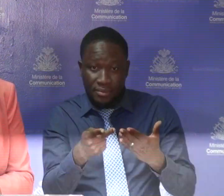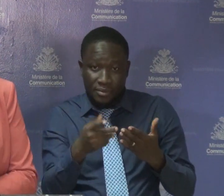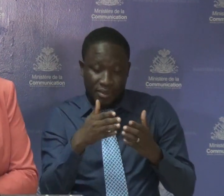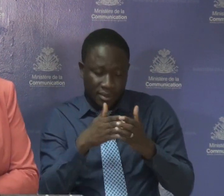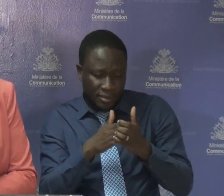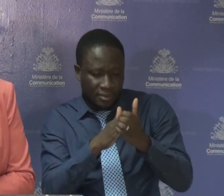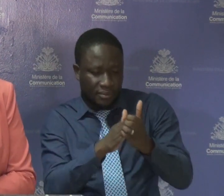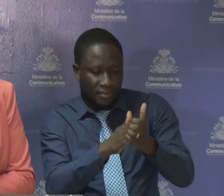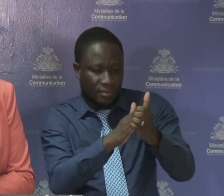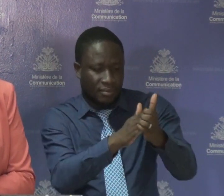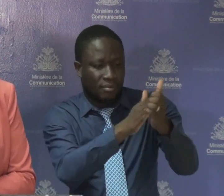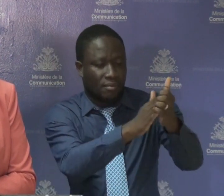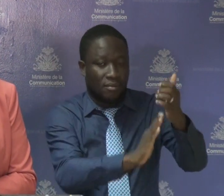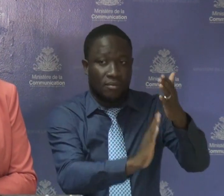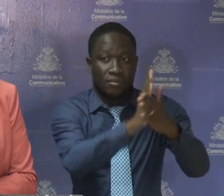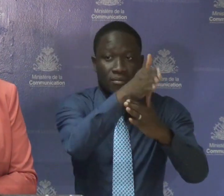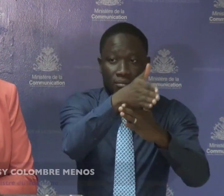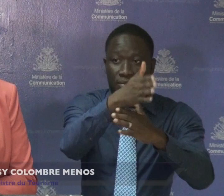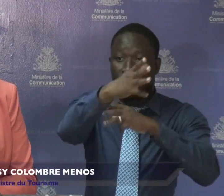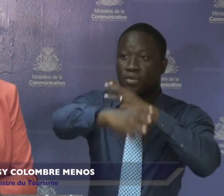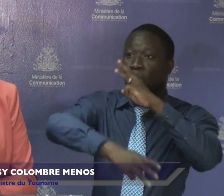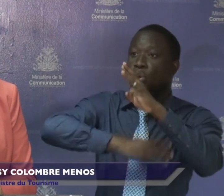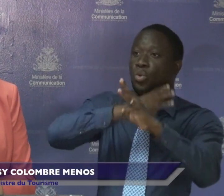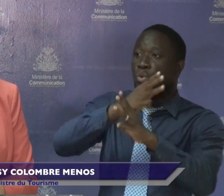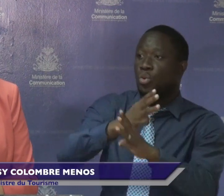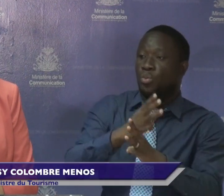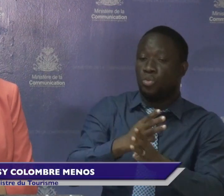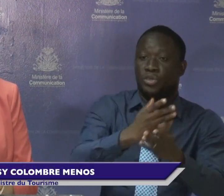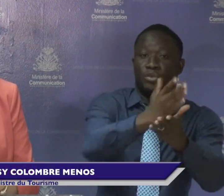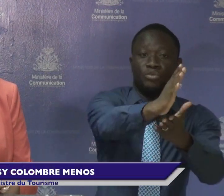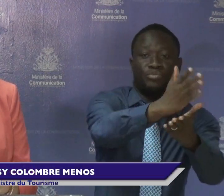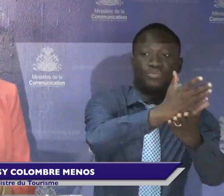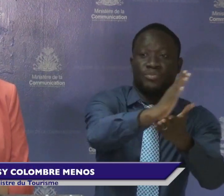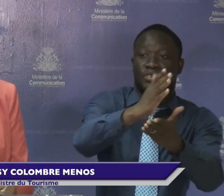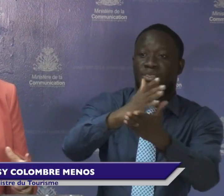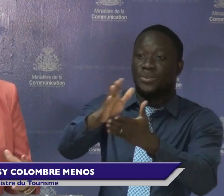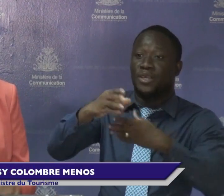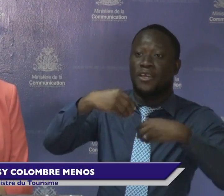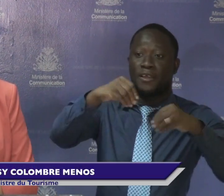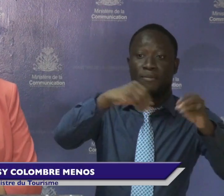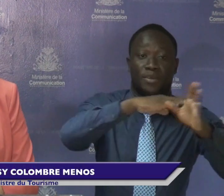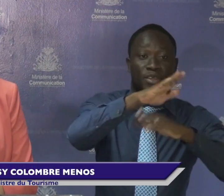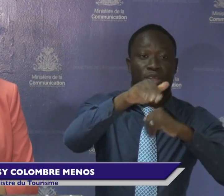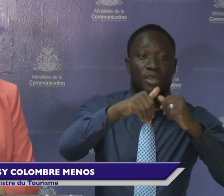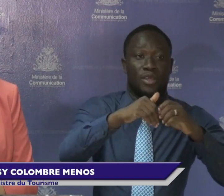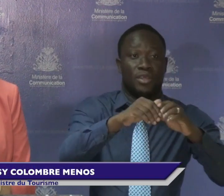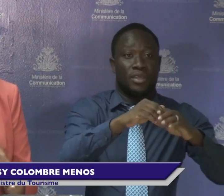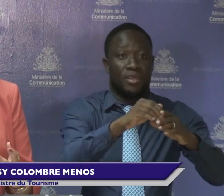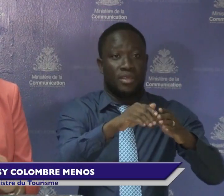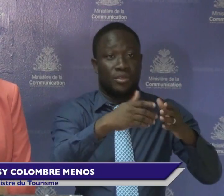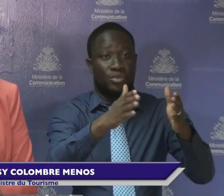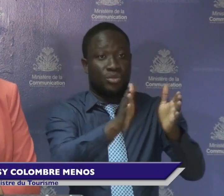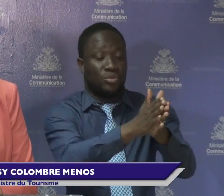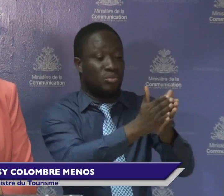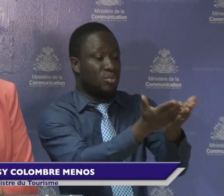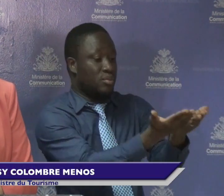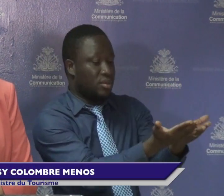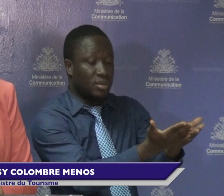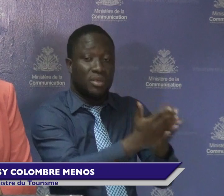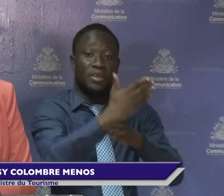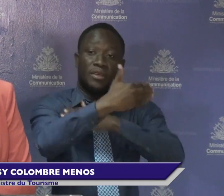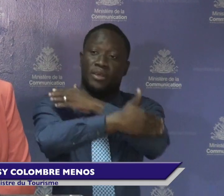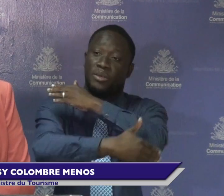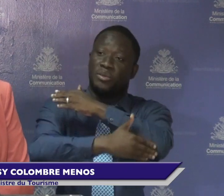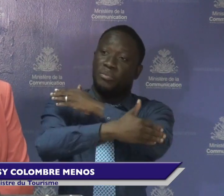guides à travers le monde qui distribué et qui en vente dans toutes les librairies à travers